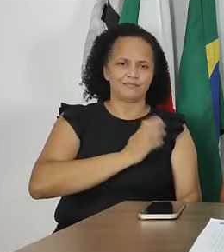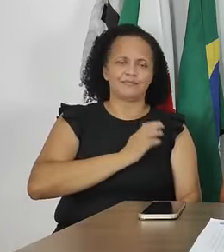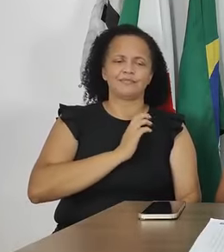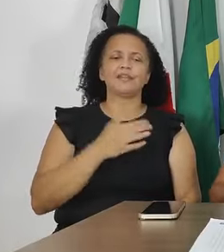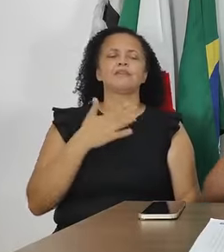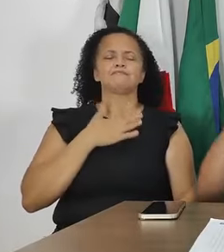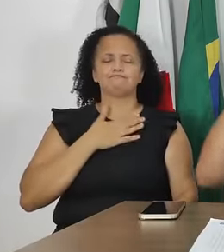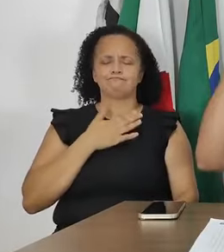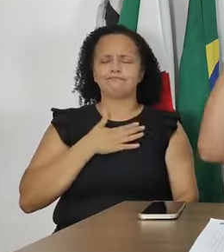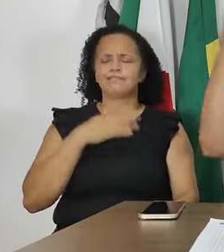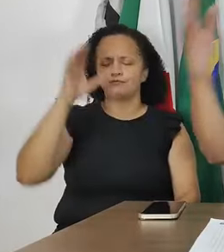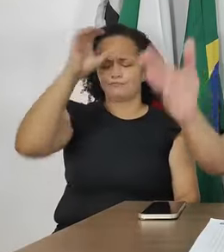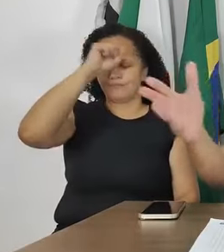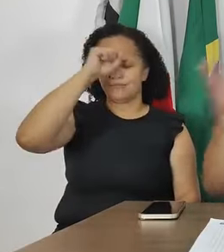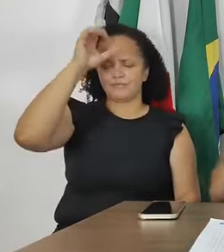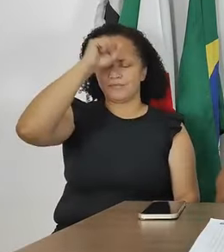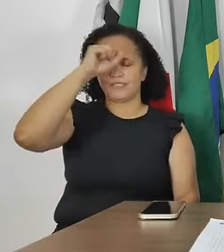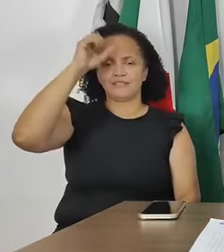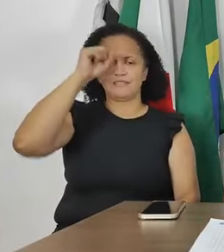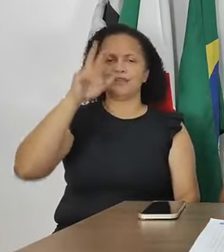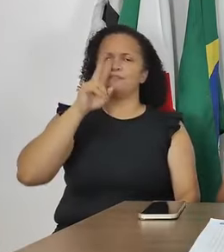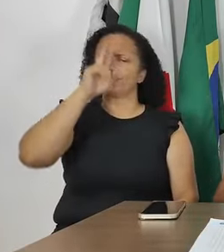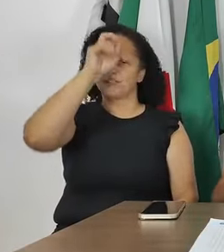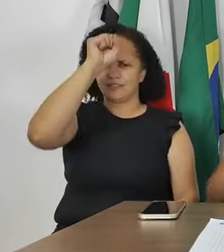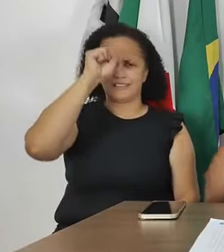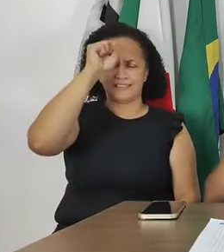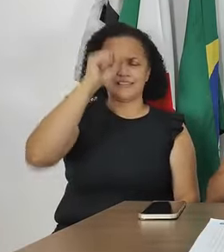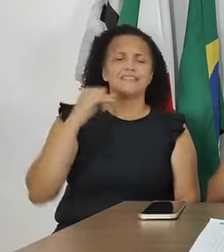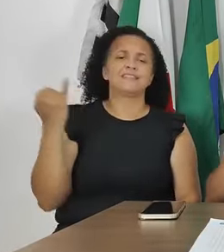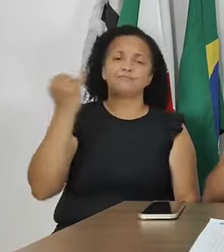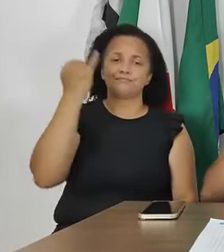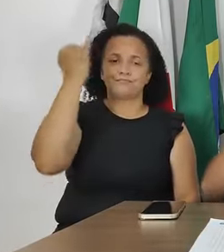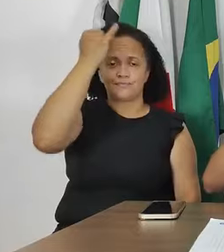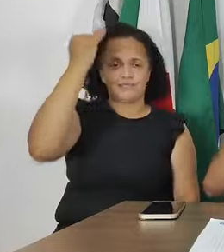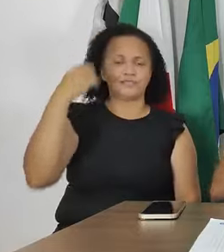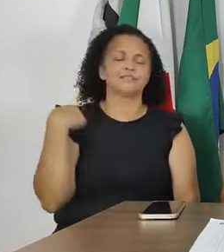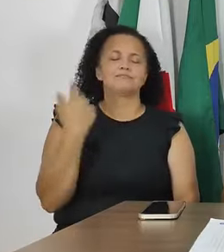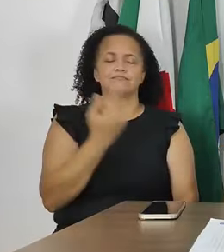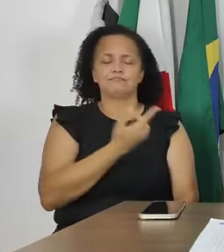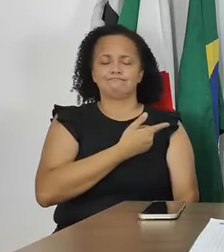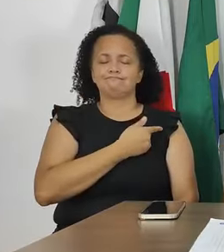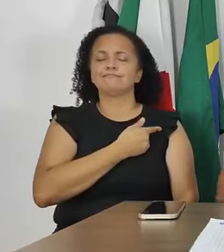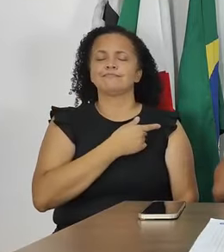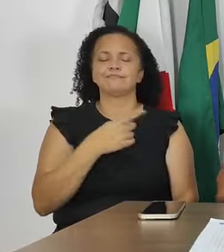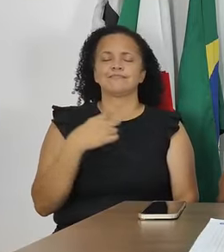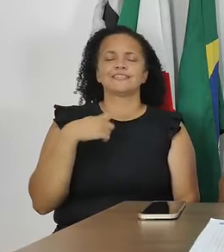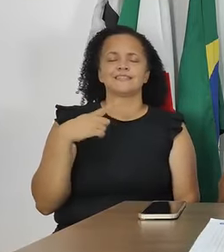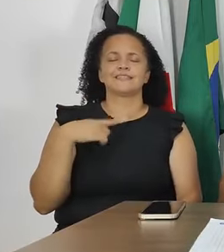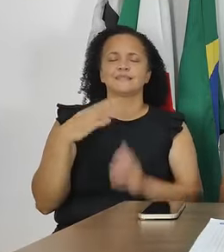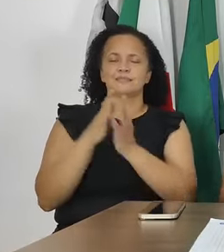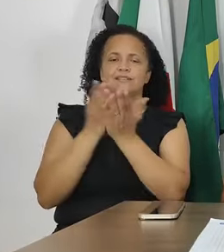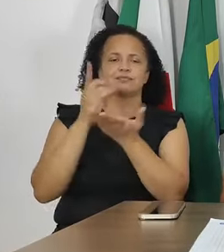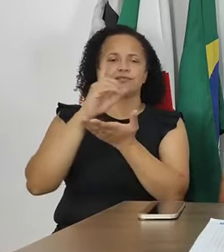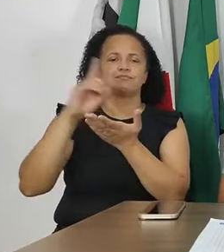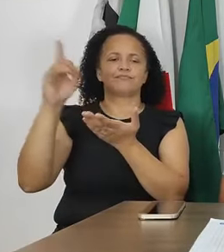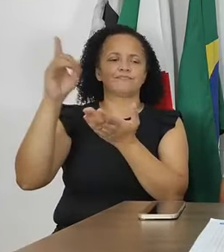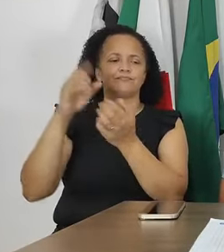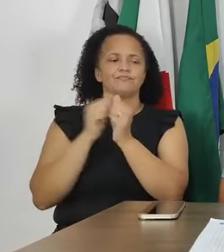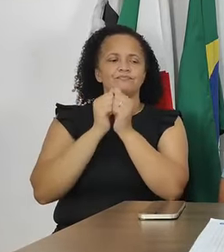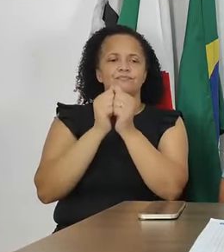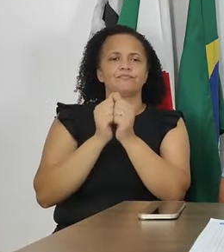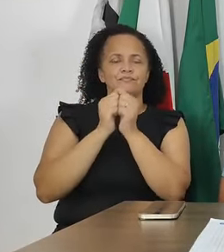disso. Fazer disso um hábito, isso é importantíssimo para nos firmar nessas verdades e firmar o nosso relacionamento